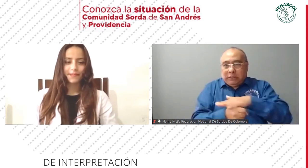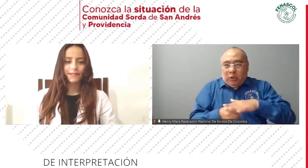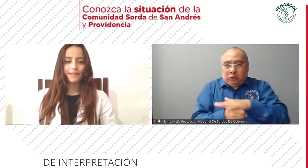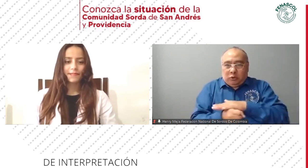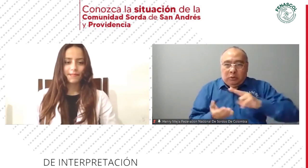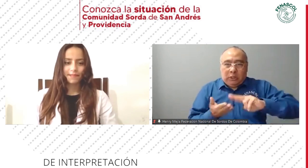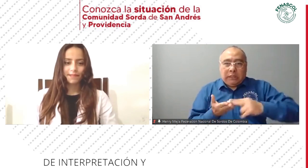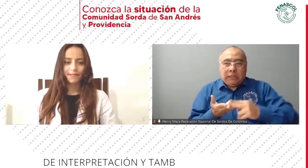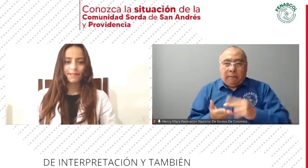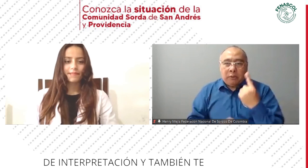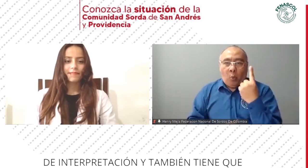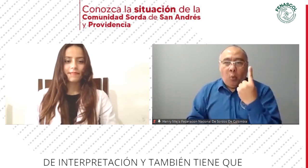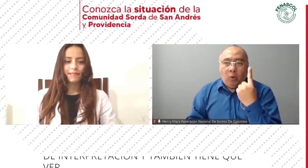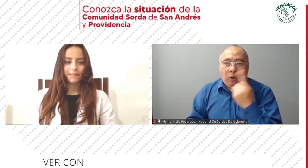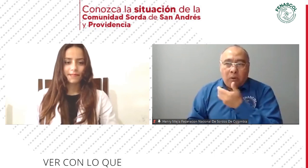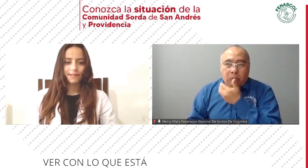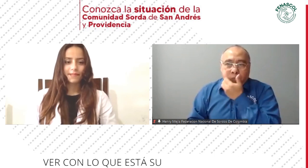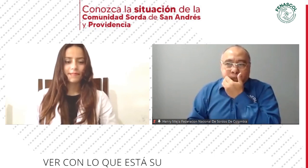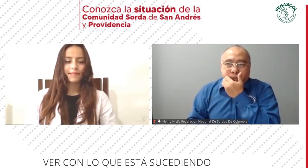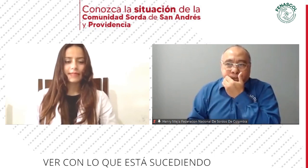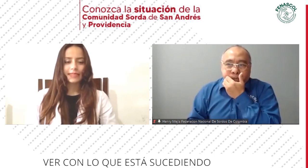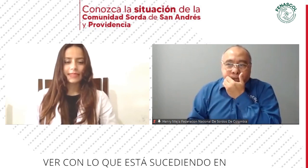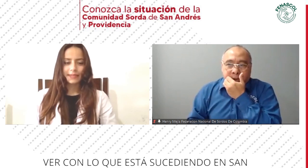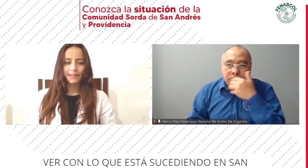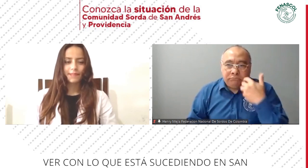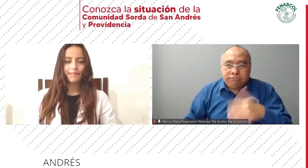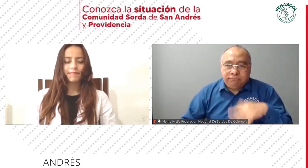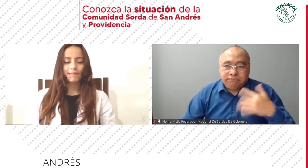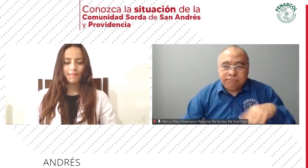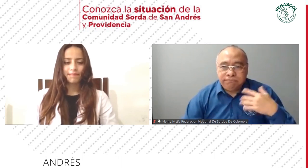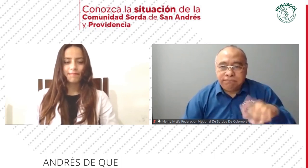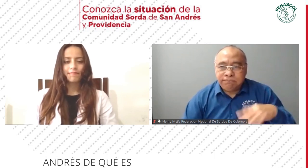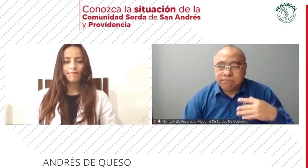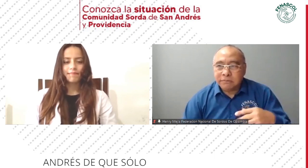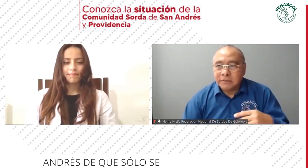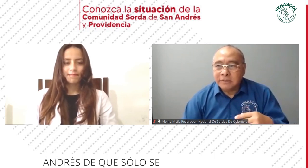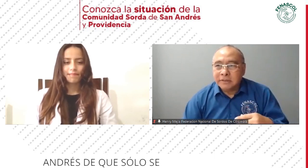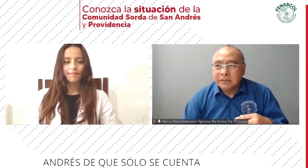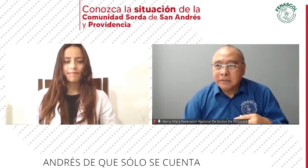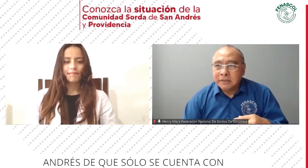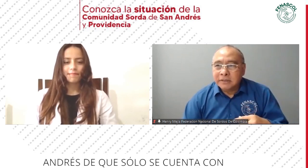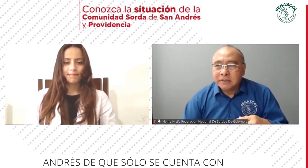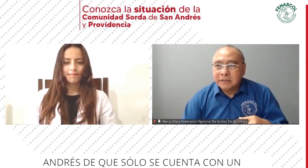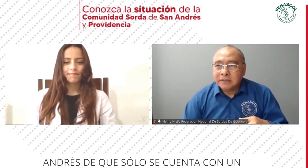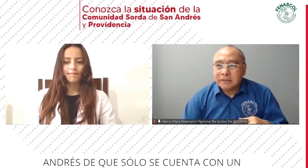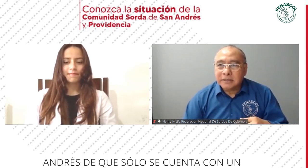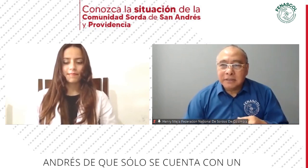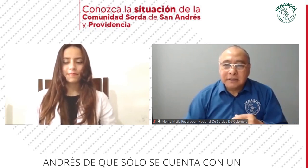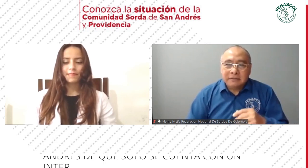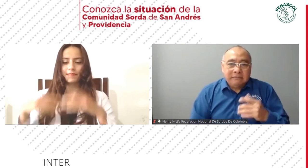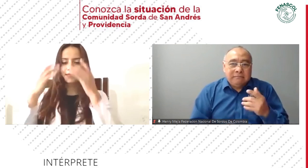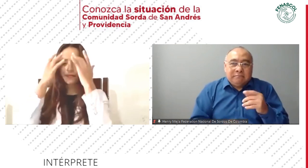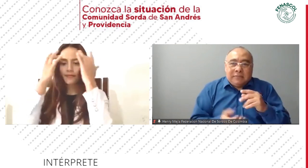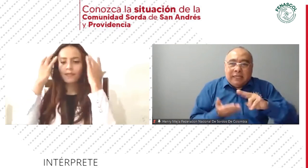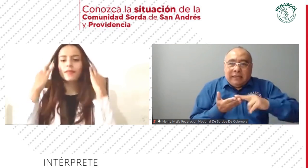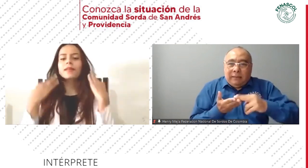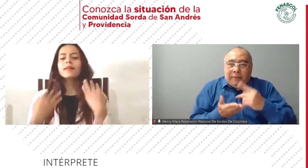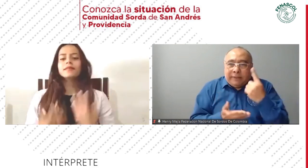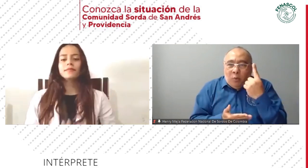y también tiene que ver con lo que está sucediendo en san andrés de que solo se cuenta con un intérprete